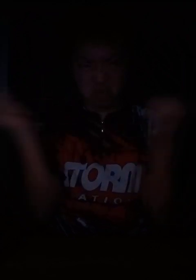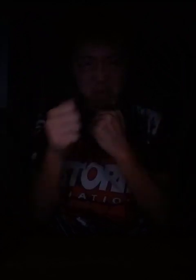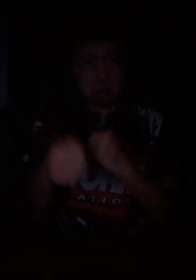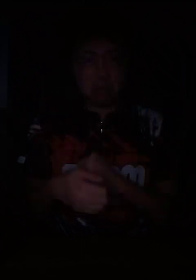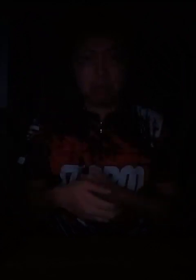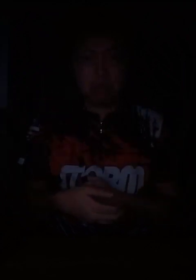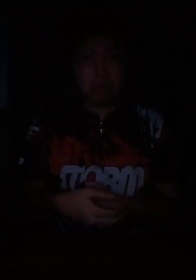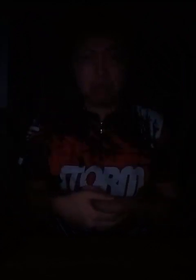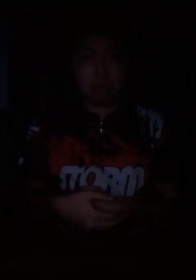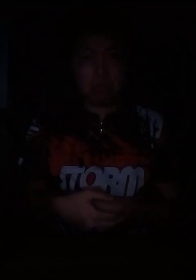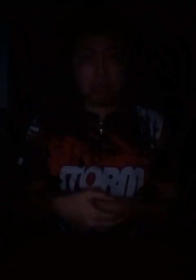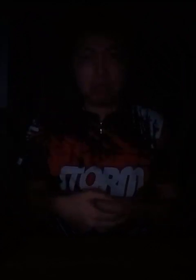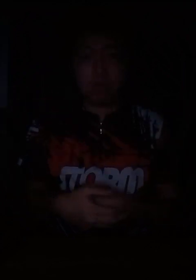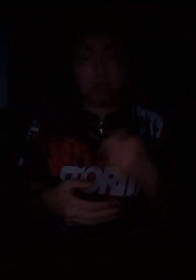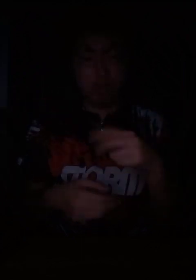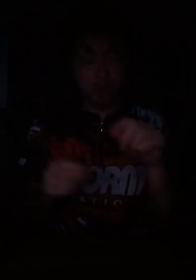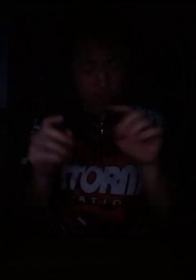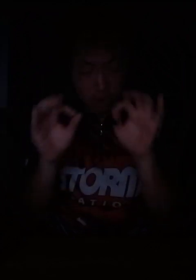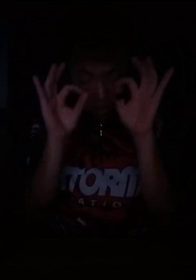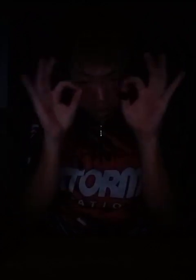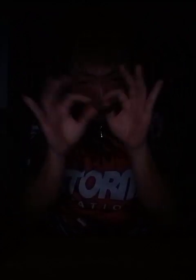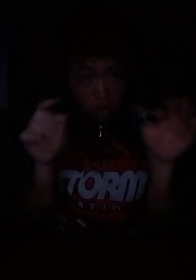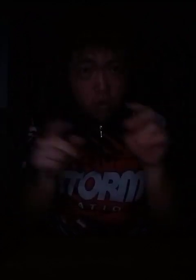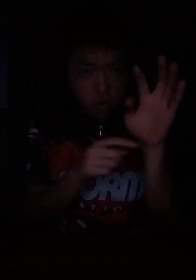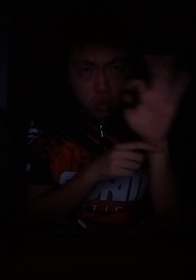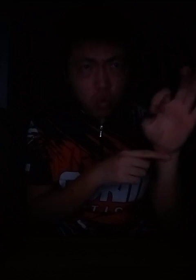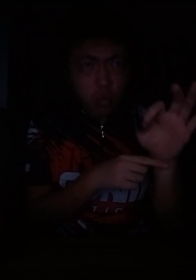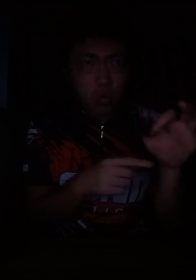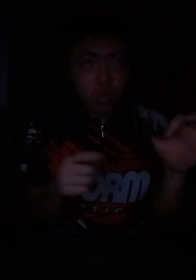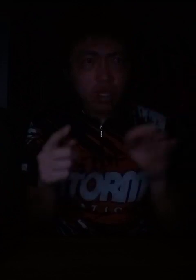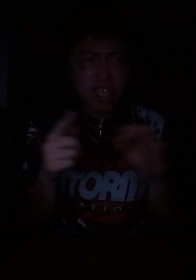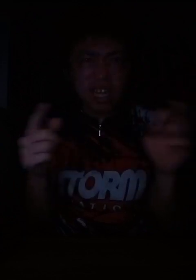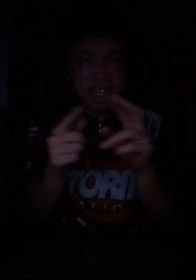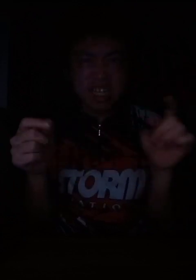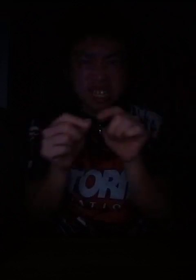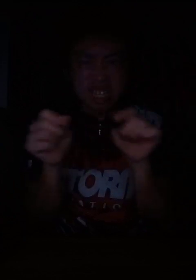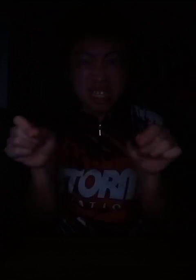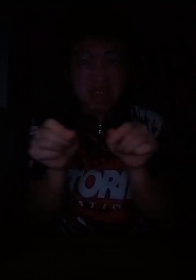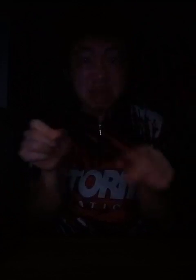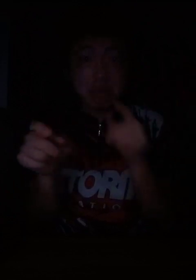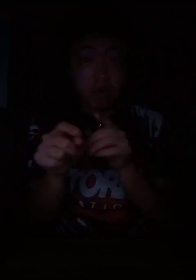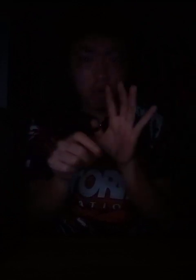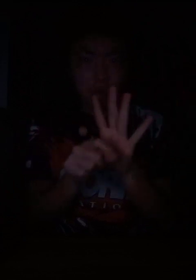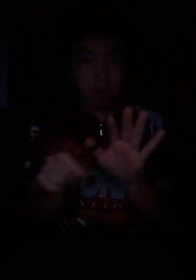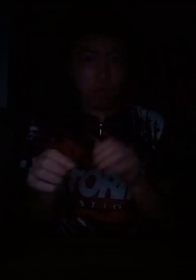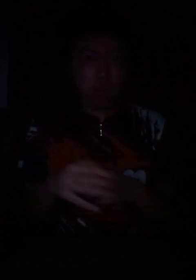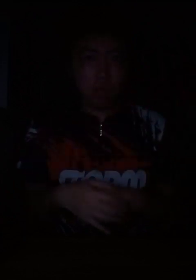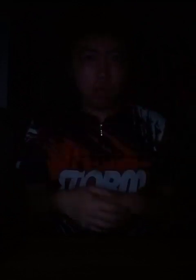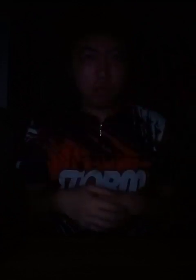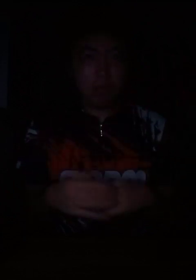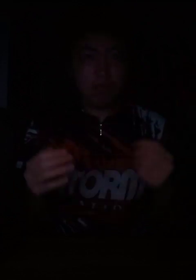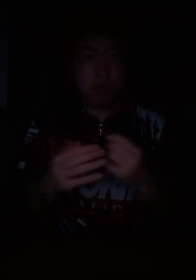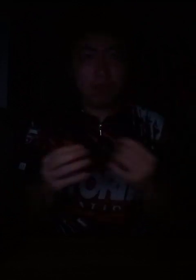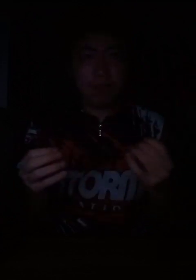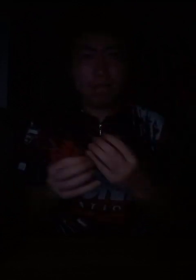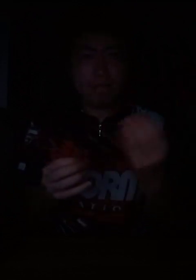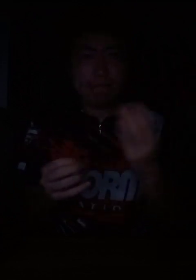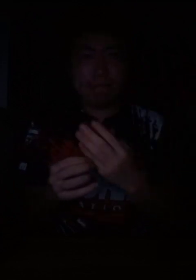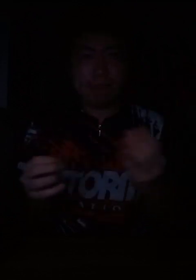겁니다. 범퍼가 눈에 보일 정도로 우그러졌고 라이트에 금이 갔다고 말합니다. A씨는 가해 운전자가 내릴